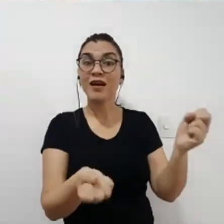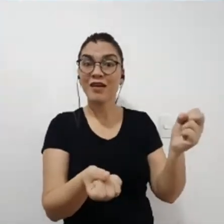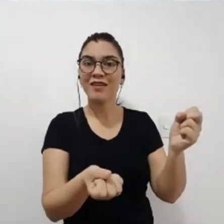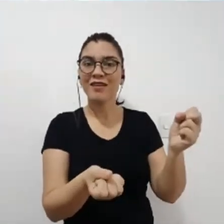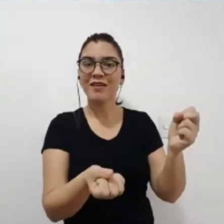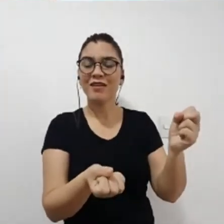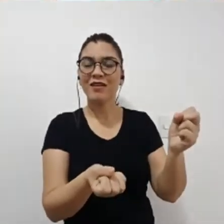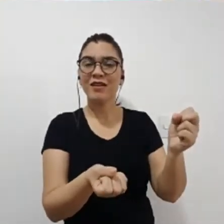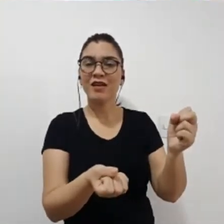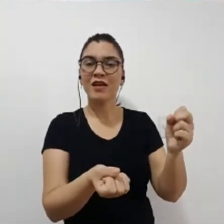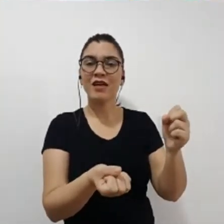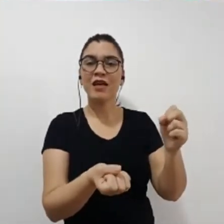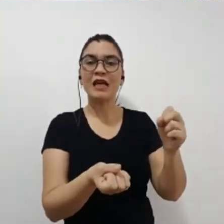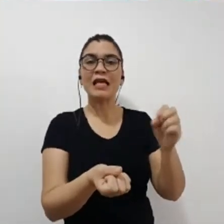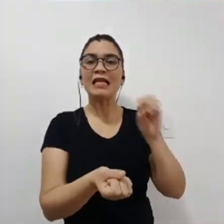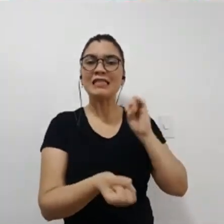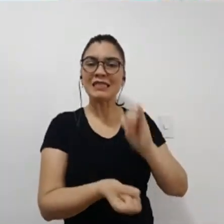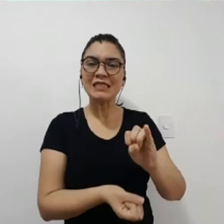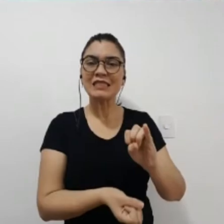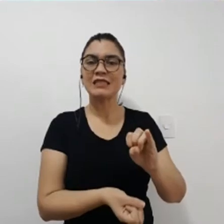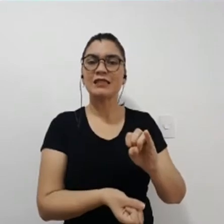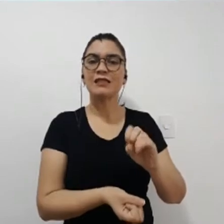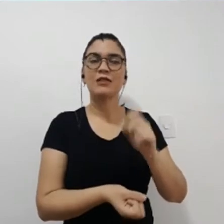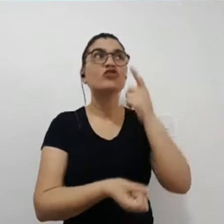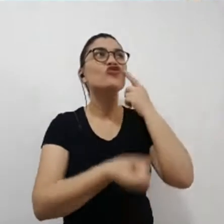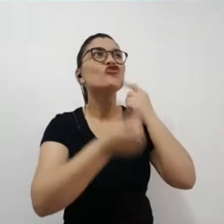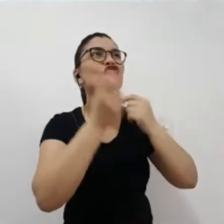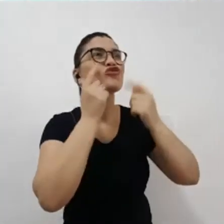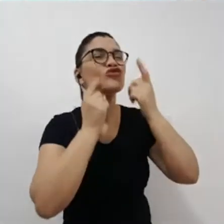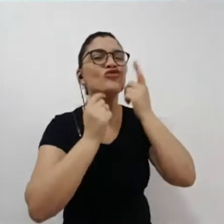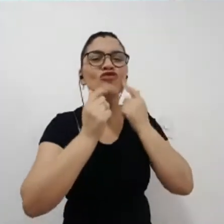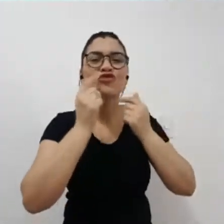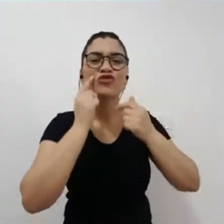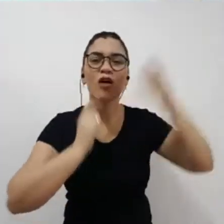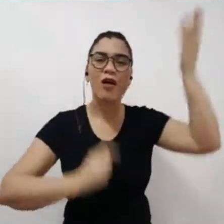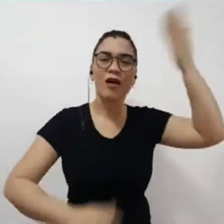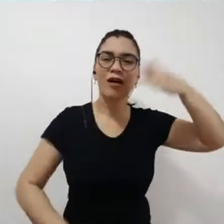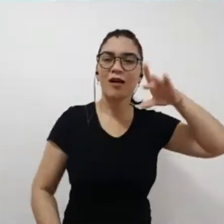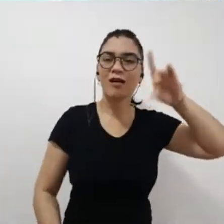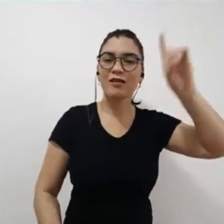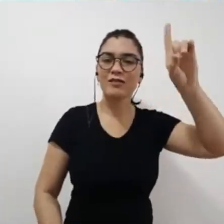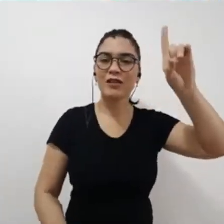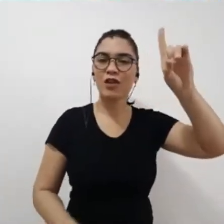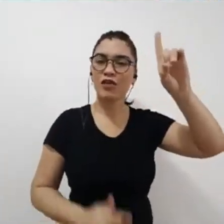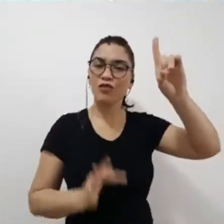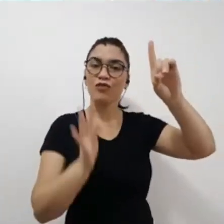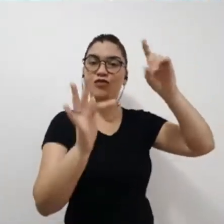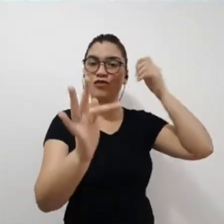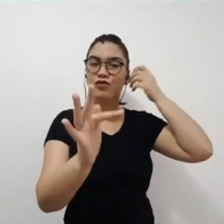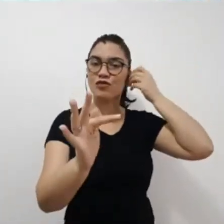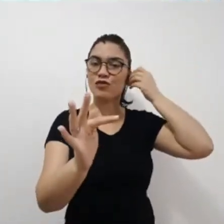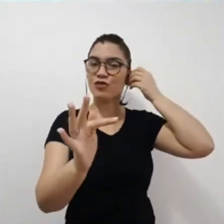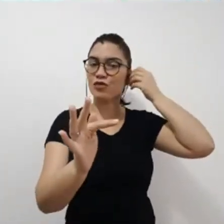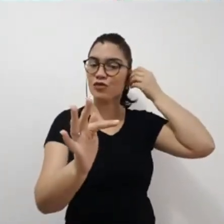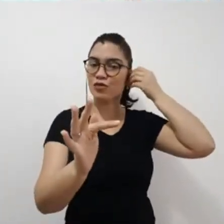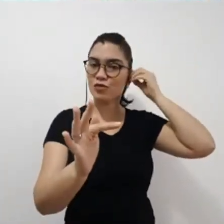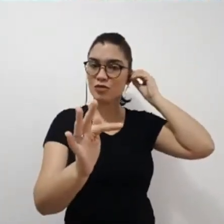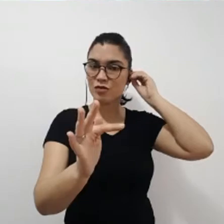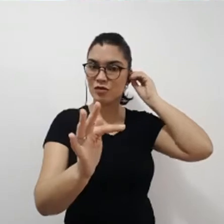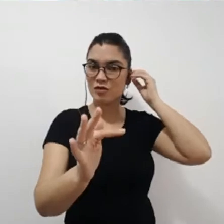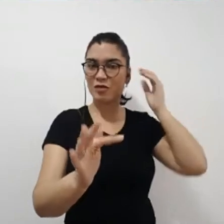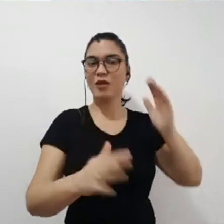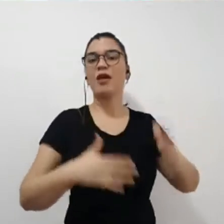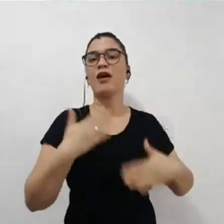em lágrimas cegarão com alegria. Aquele que leva a preciosa